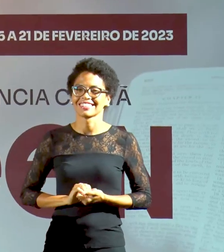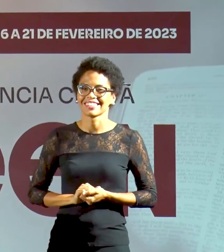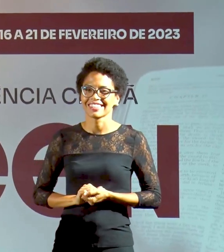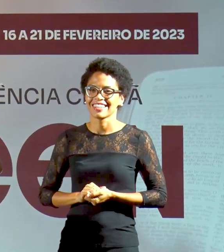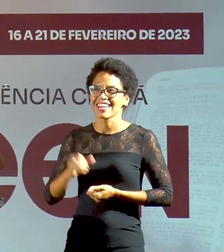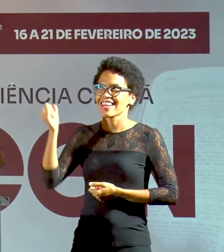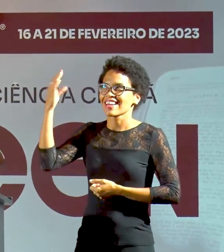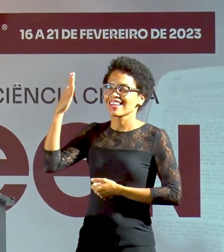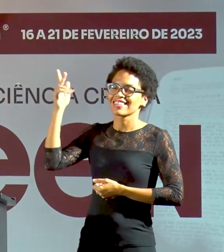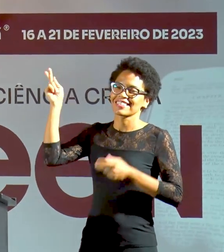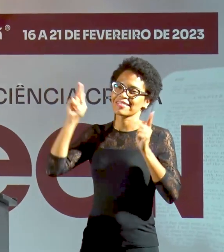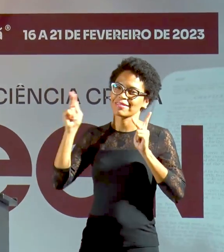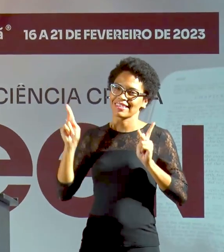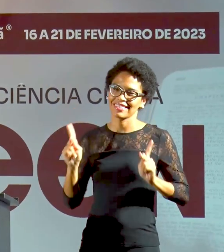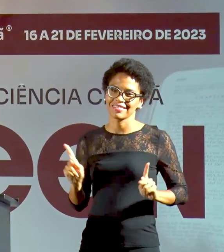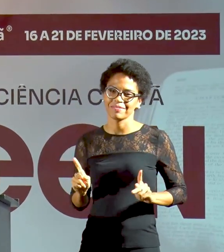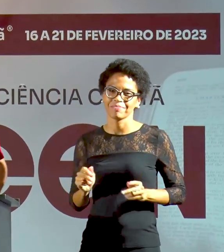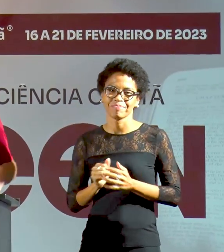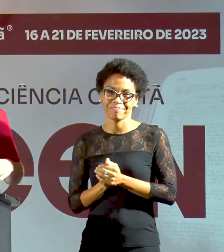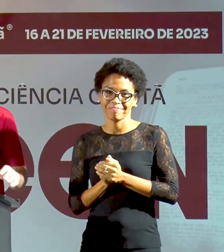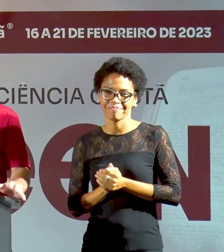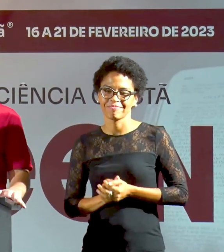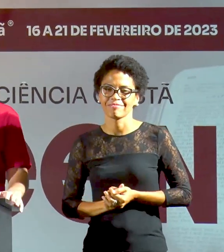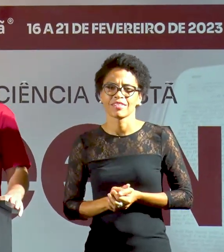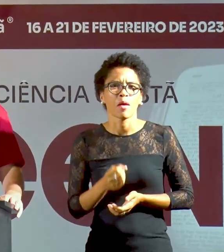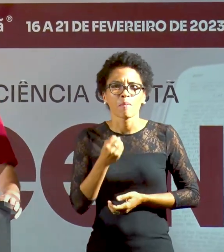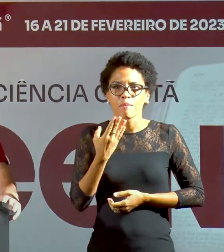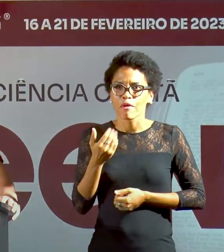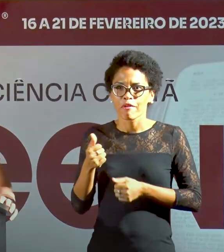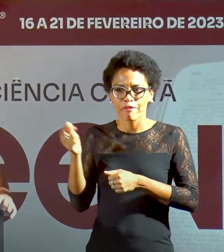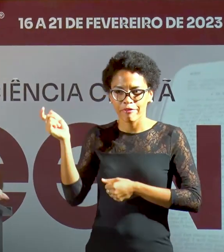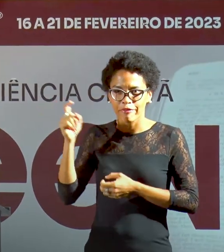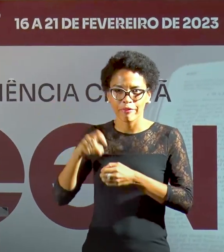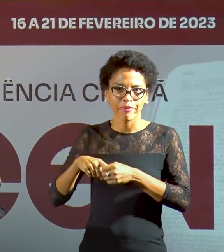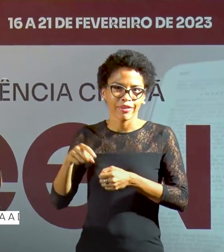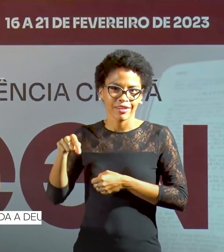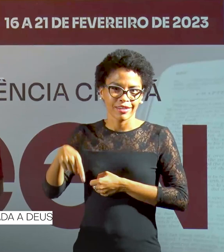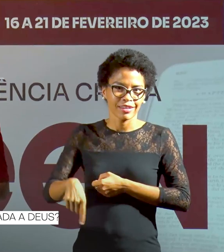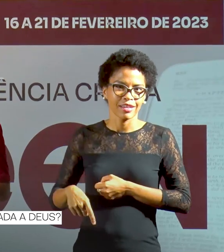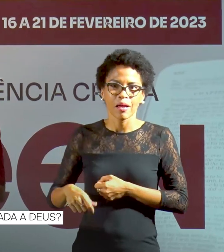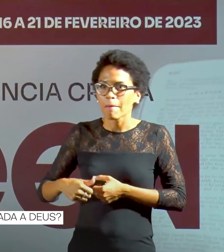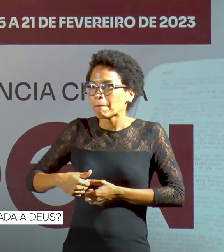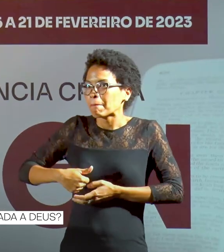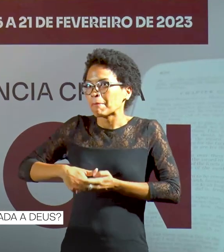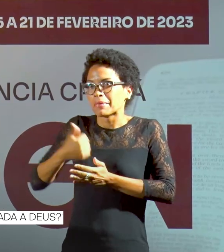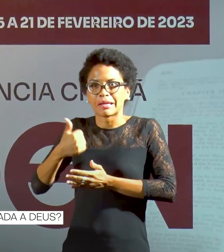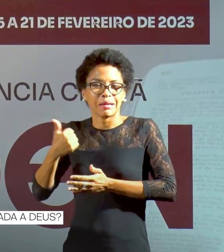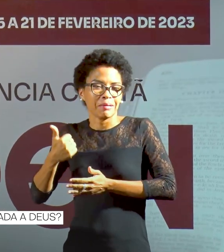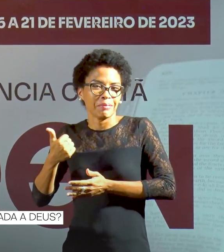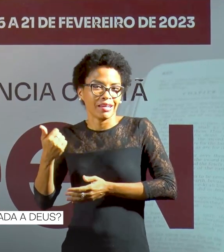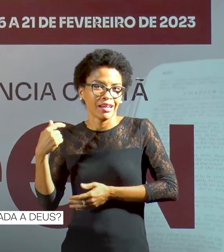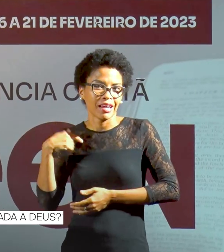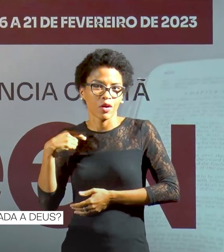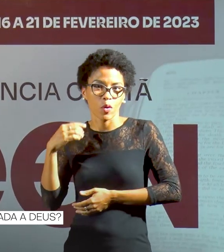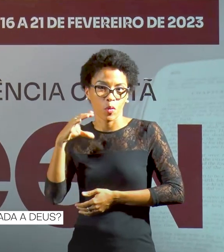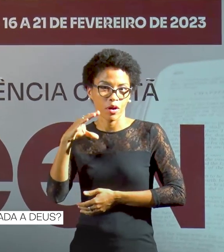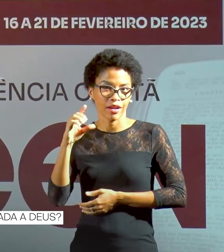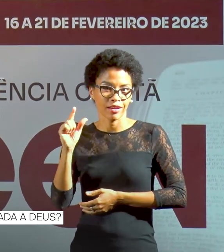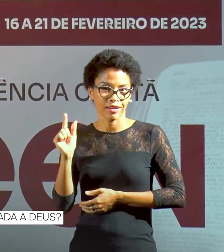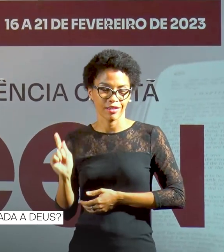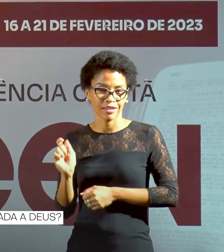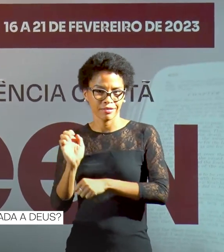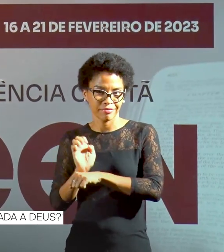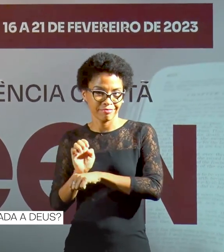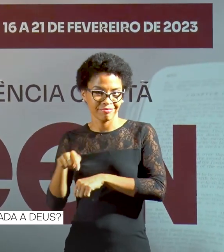graça e paz muito bom estar com vocês aqui viu muito bom primeira vez que eu venho em Campina Grande